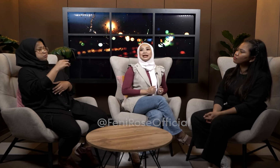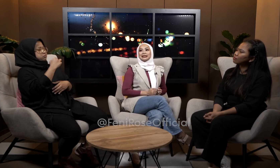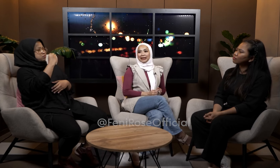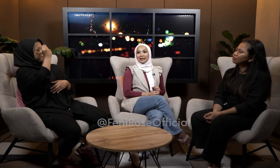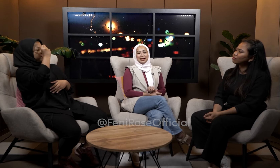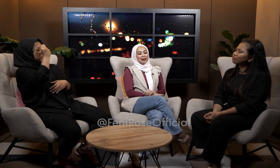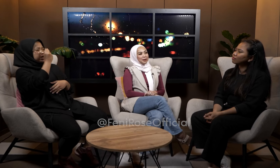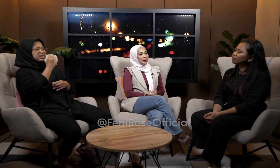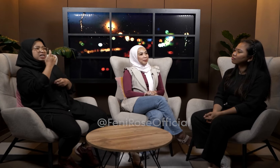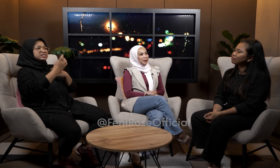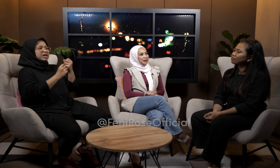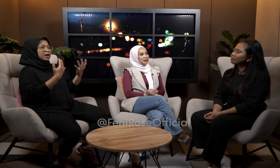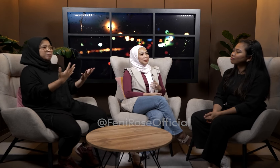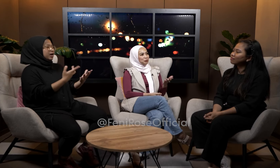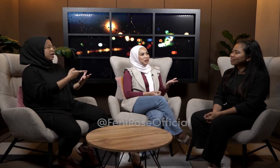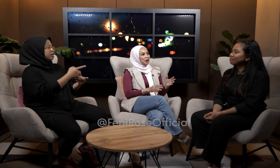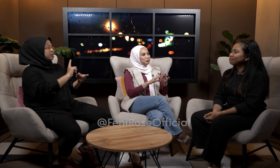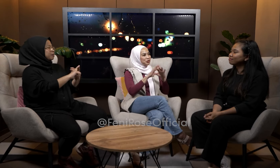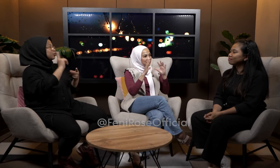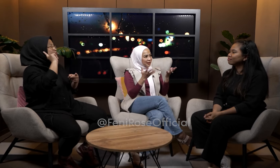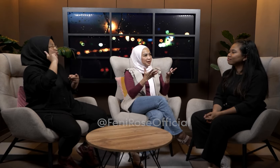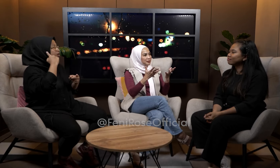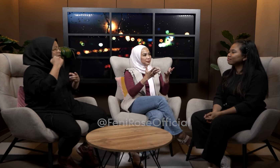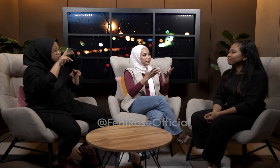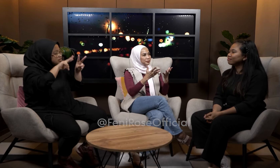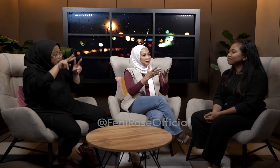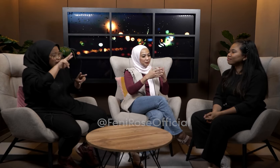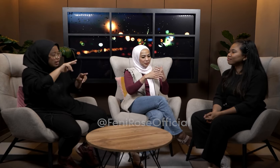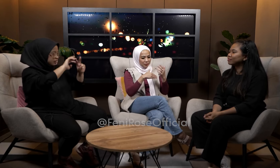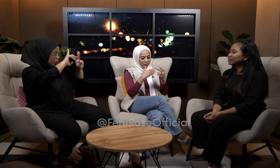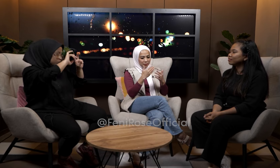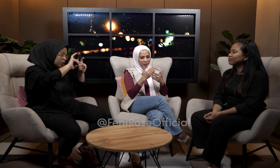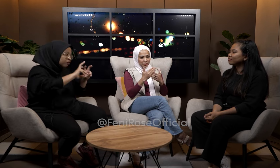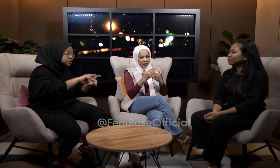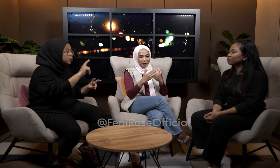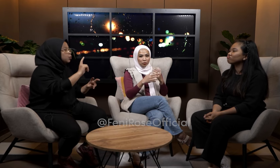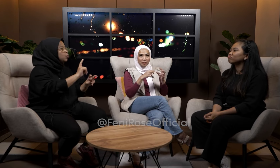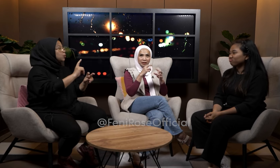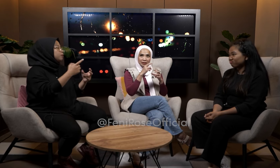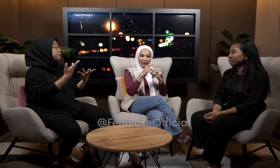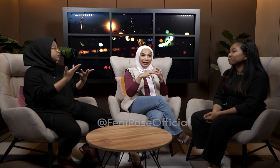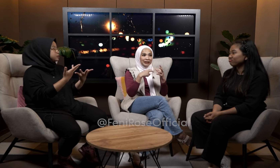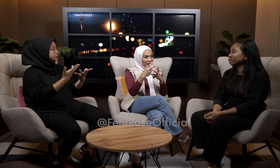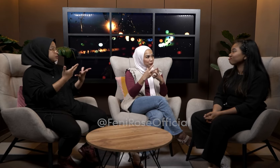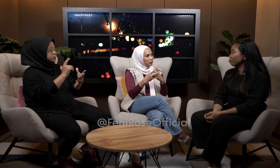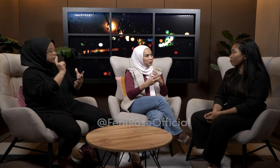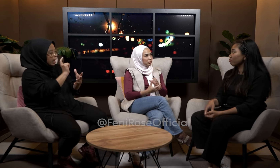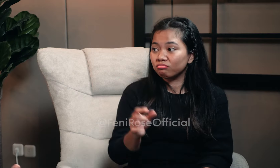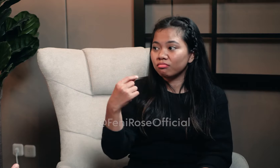menjelaskannya apalagi teman tuli yang harus mencari eh apa itu namanya caranya untuk